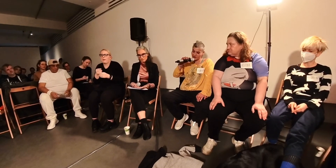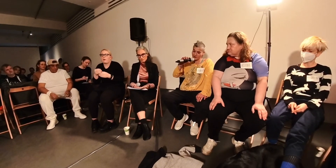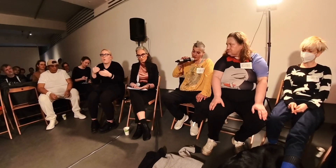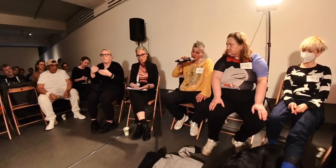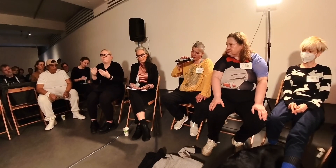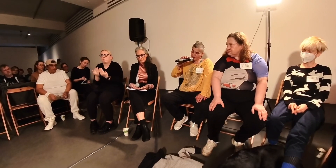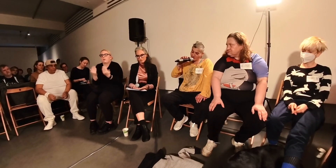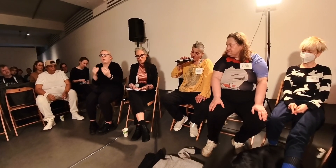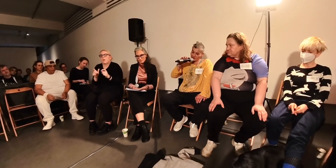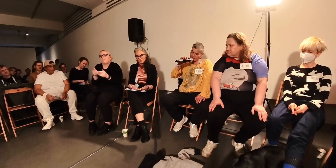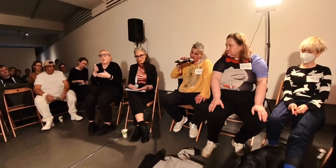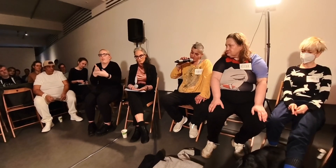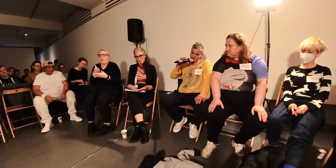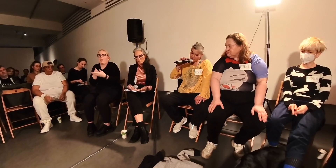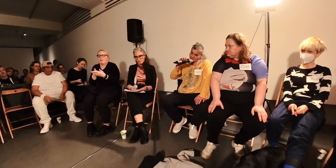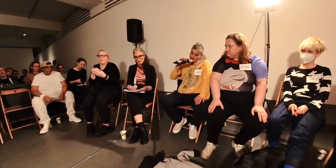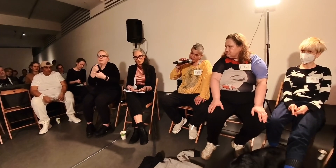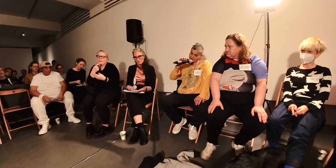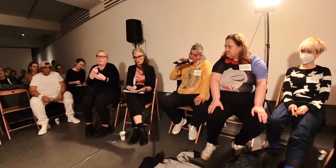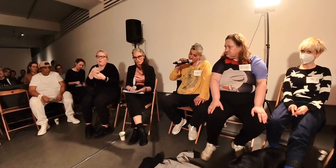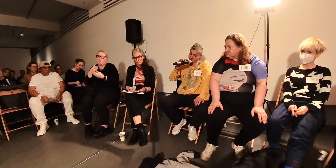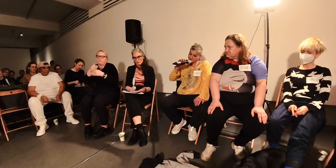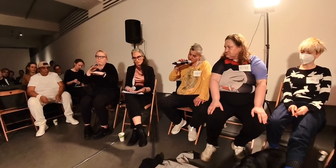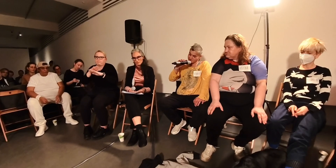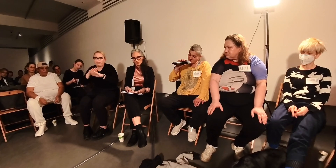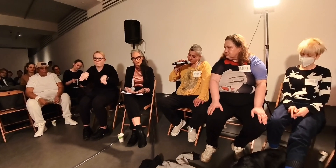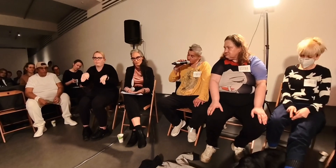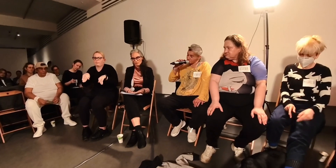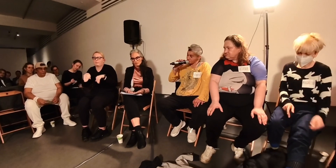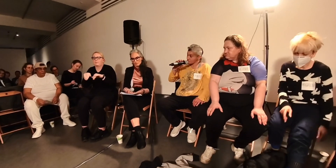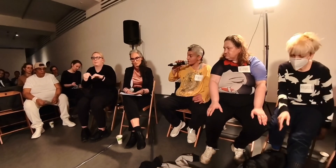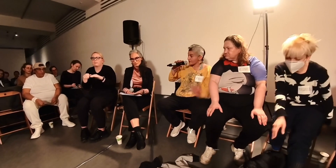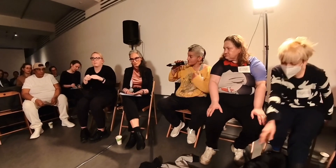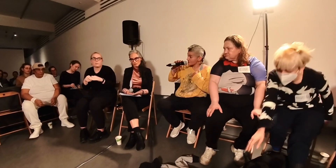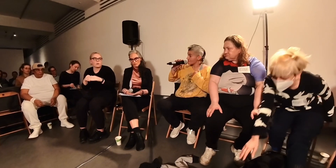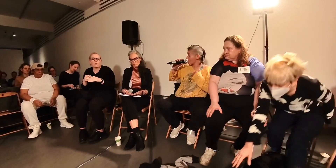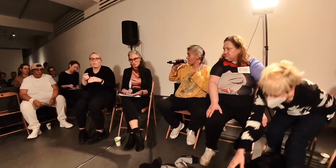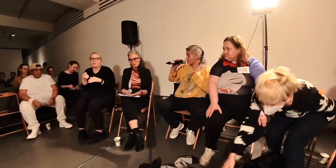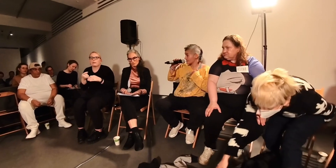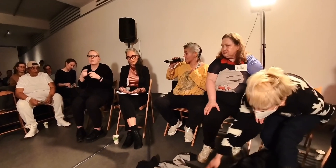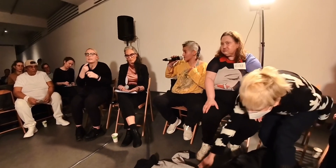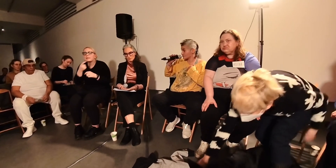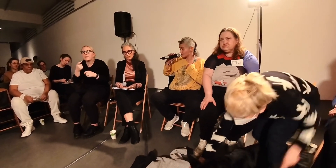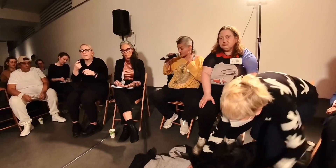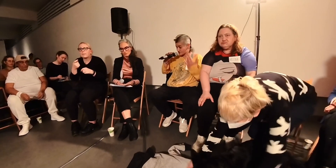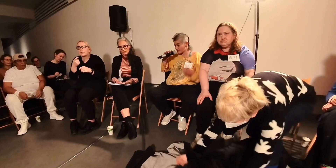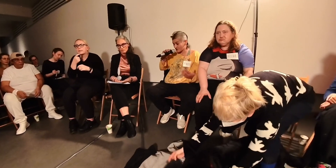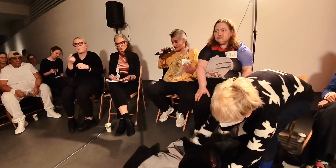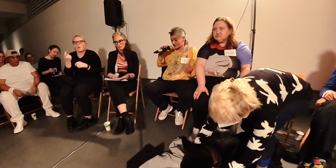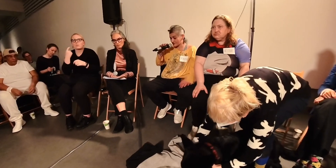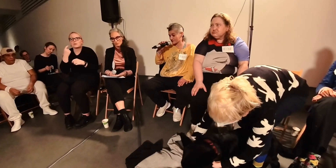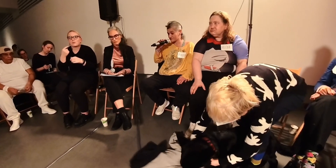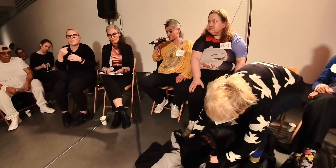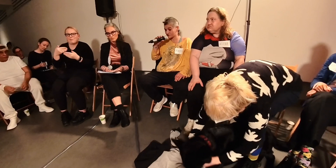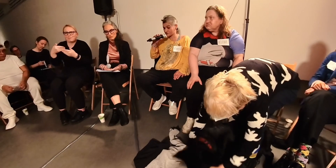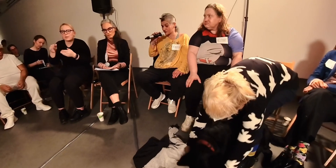zbořený a aby třeba ty lidi přestali mít ty předsudky. A ne, že ne, my je máme taky, ruku na srdce, my je